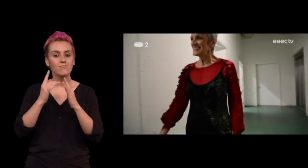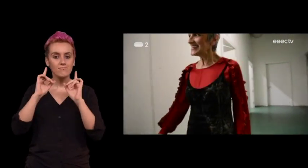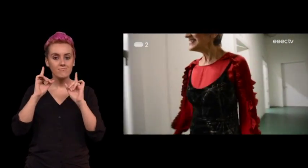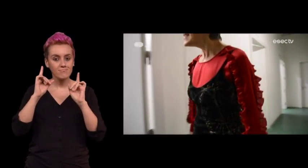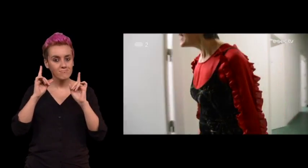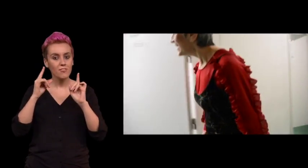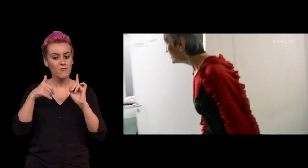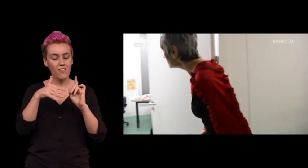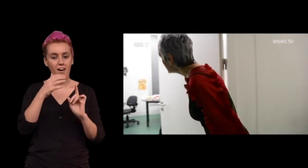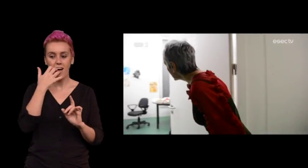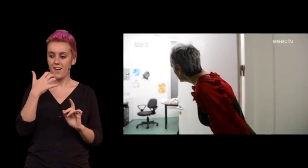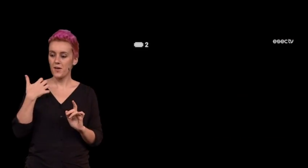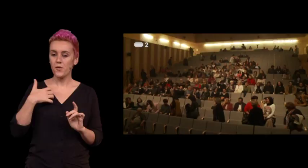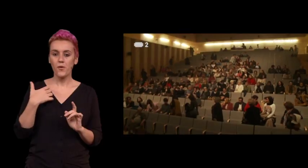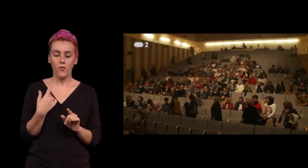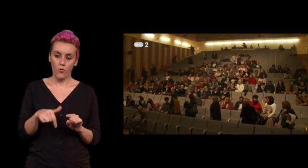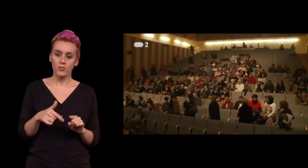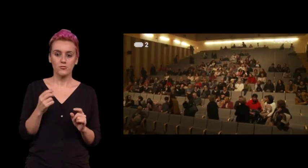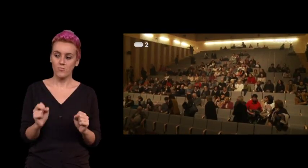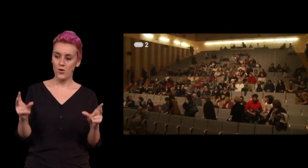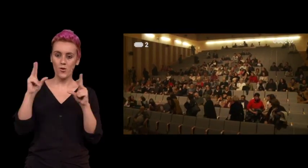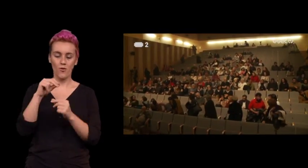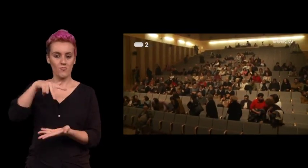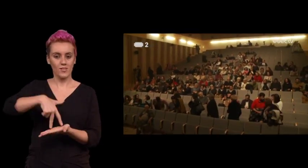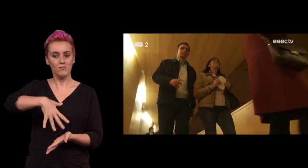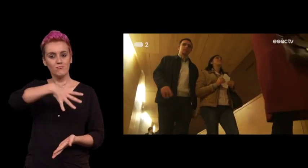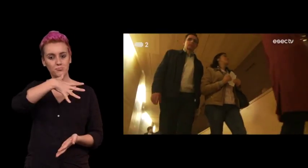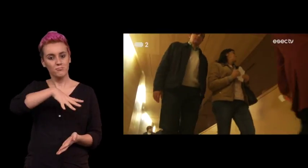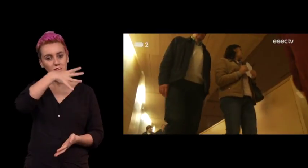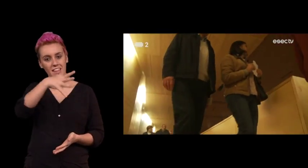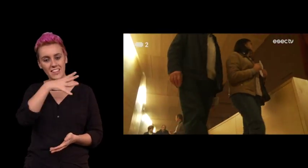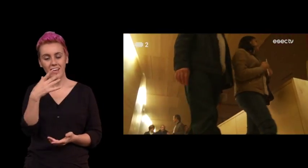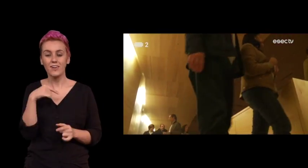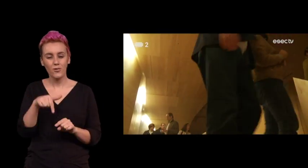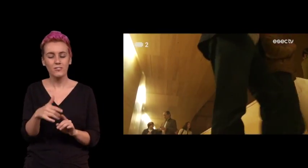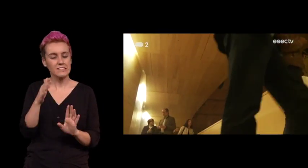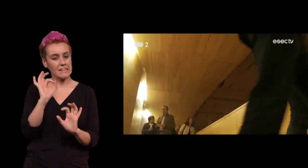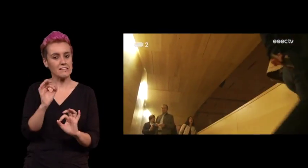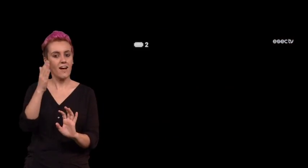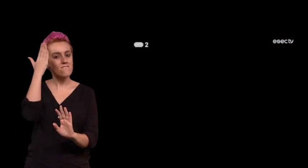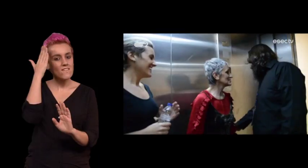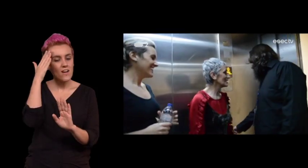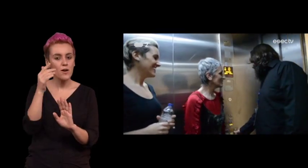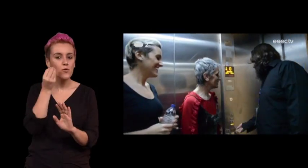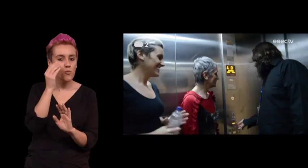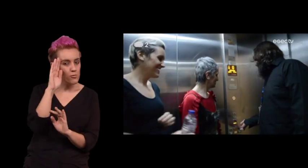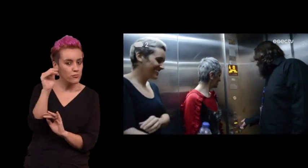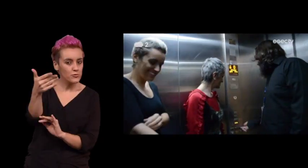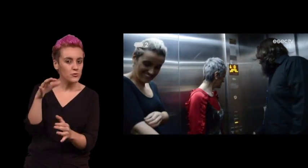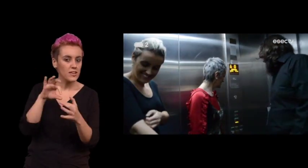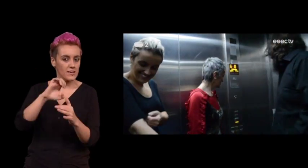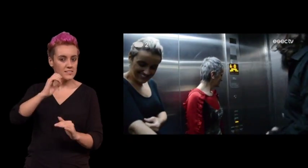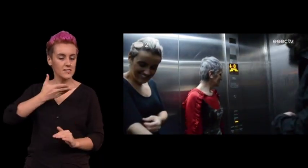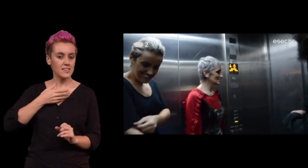apenas partilha o seu talento com sempre ter algo de novo para dizer. E é isso mesmo que acontece hoje. Uma antevisão do seu novo